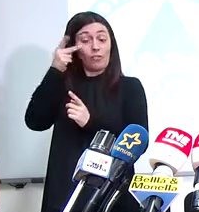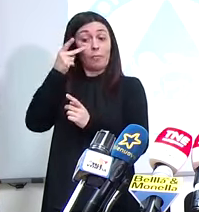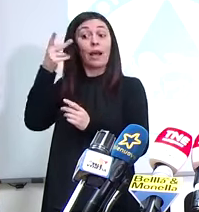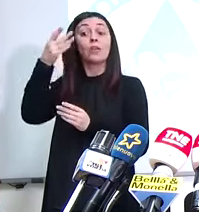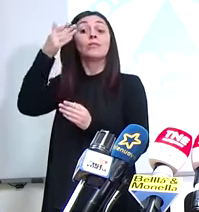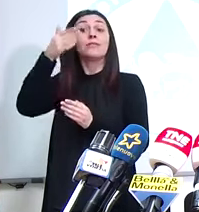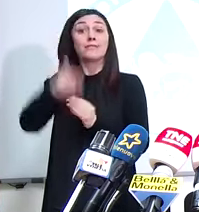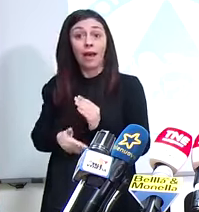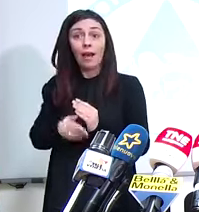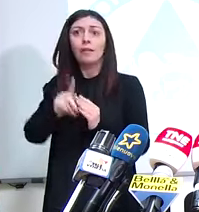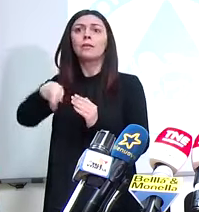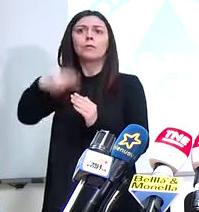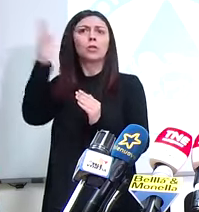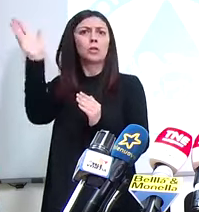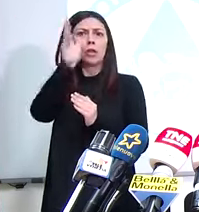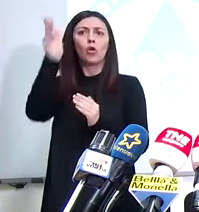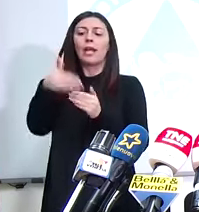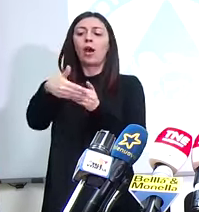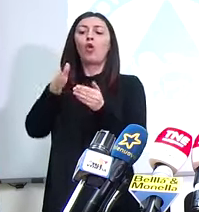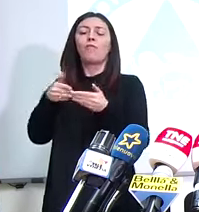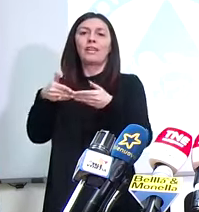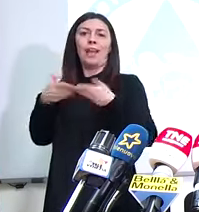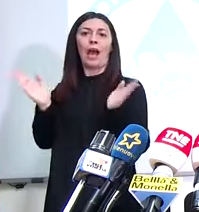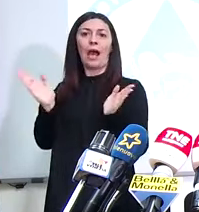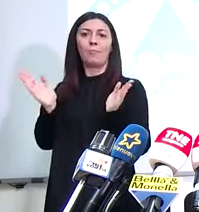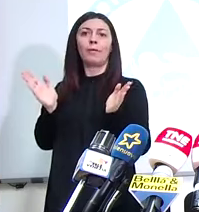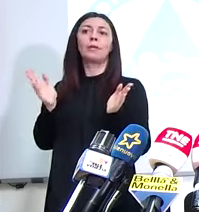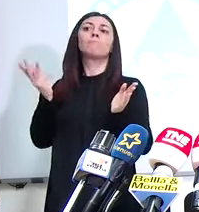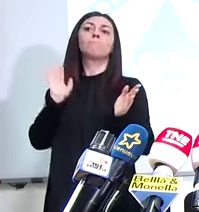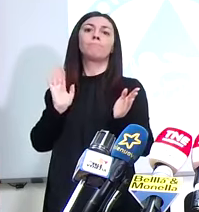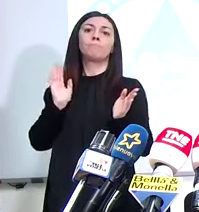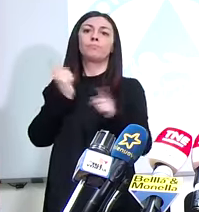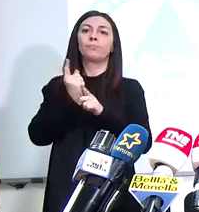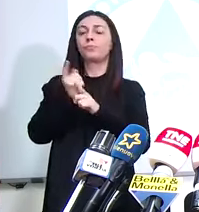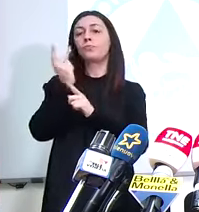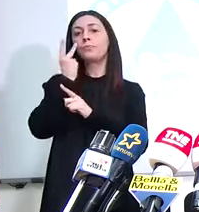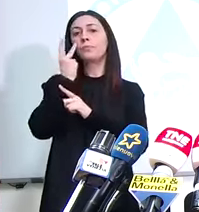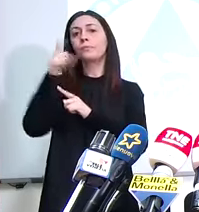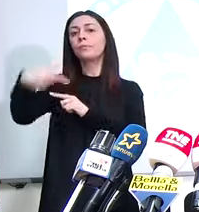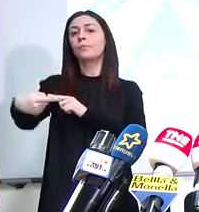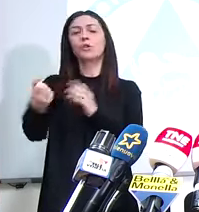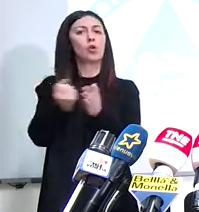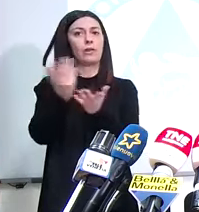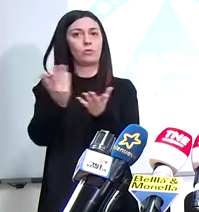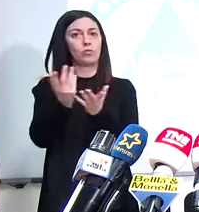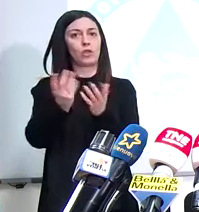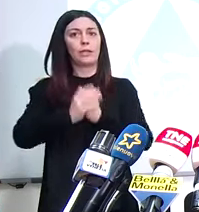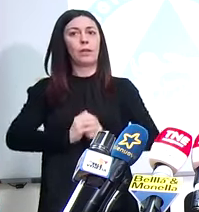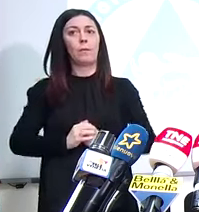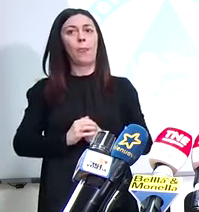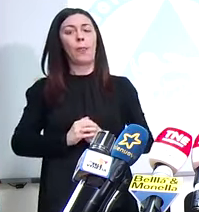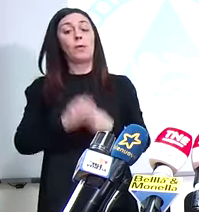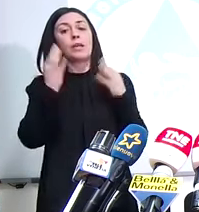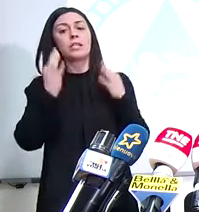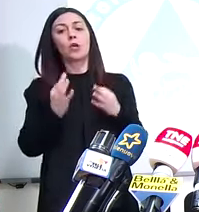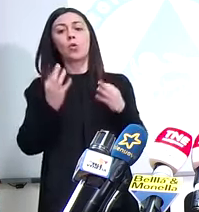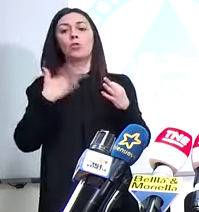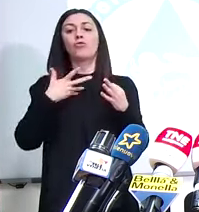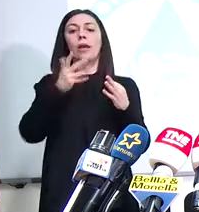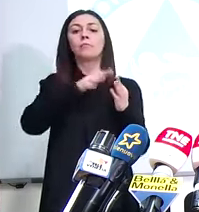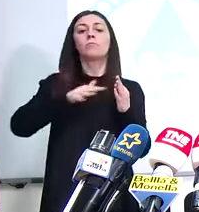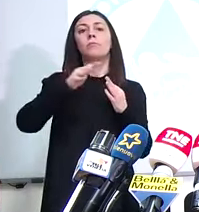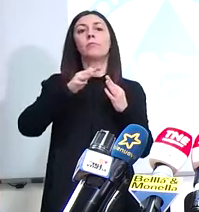come si può dire una classificazione sicuramente intravedere la possibilità di avere